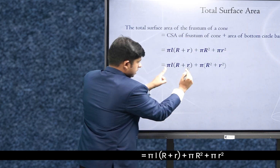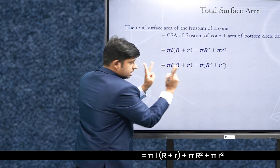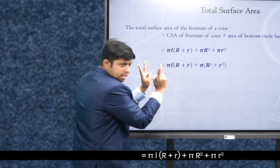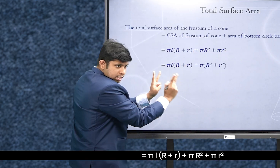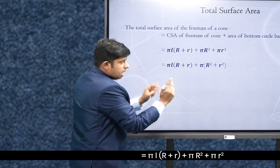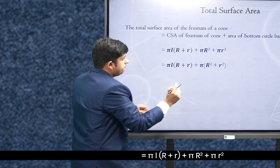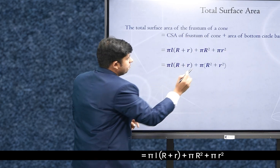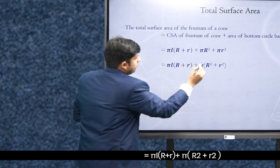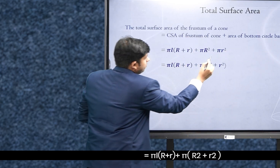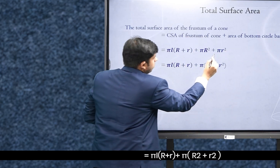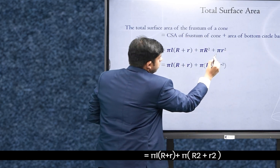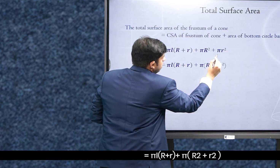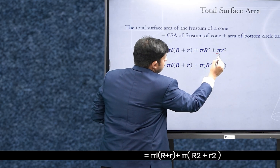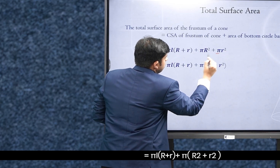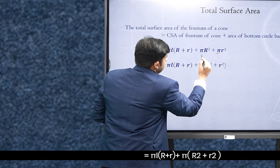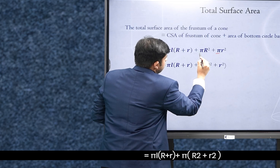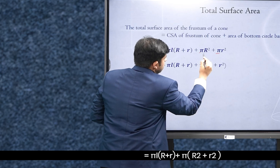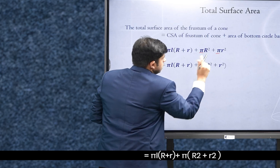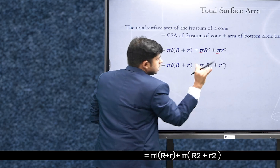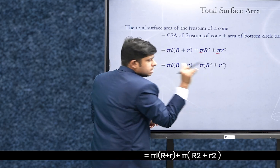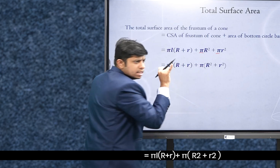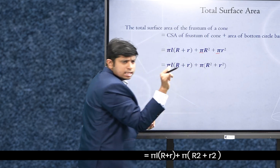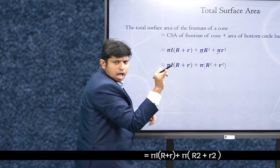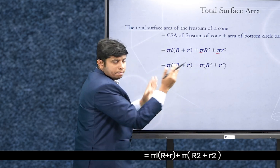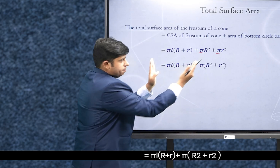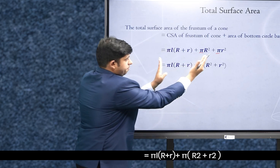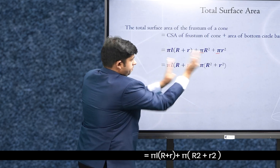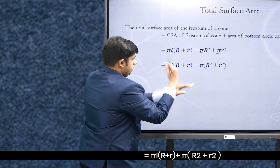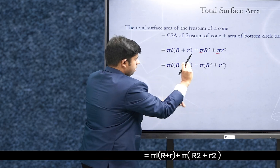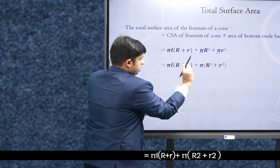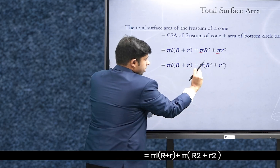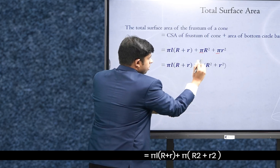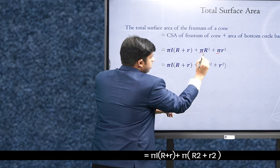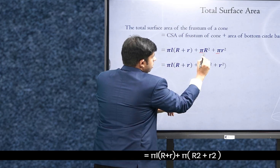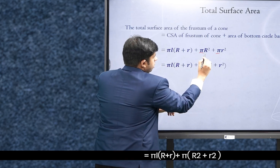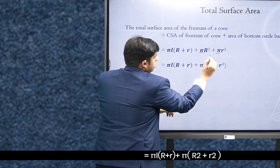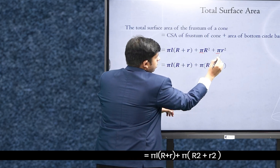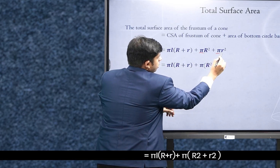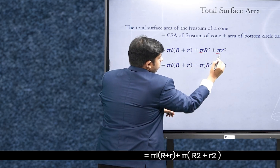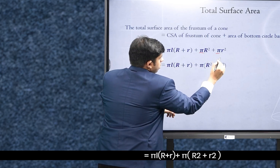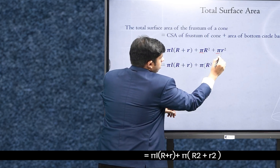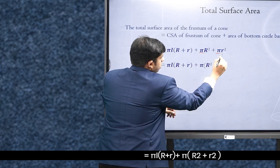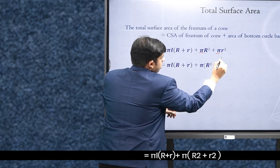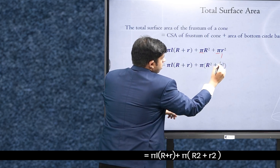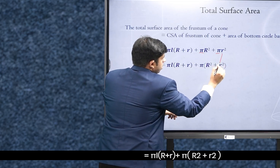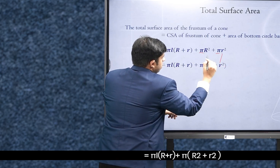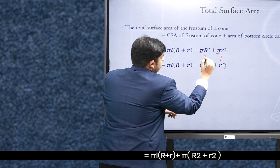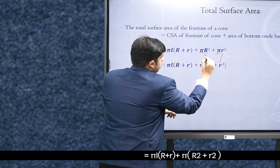மேலிலக்கு 2 ஈடு பை எல் அடைப்புக்குறிக்குள் பெரிய ஆர் கூட்டல் சிறிய ஆர் கூட்டல் பை அடைப்புக்குறிக்குள்